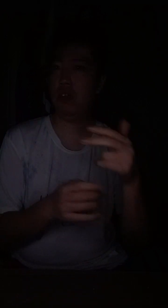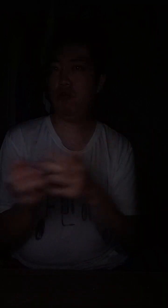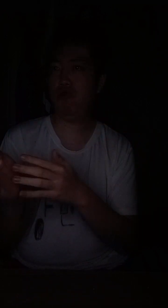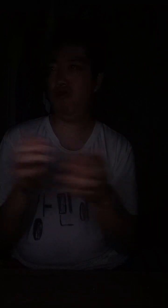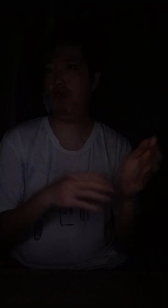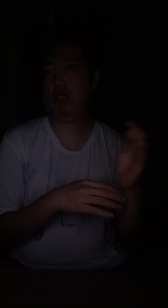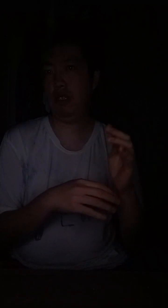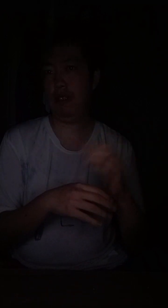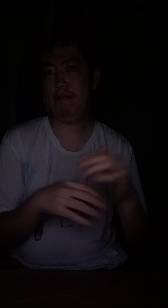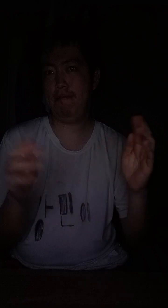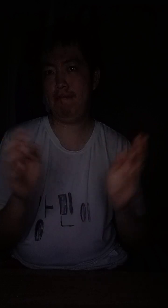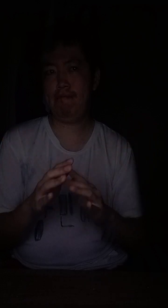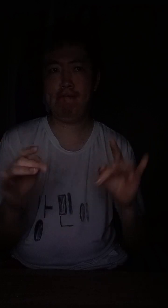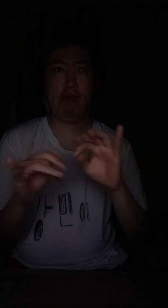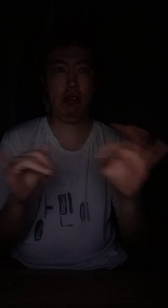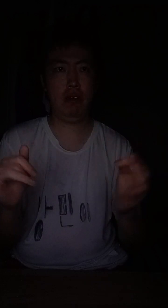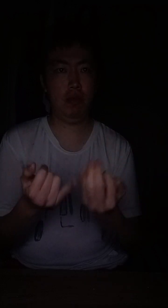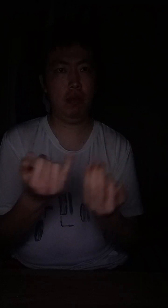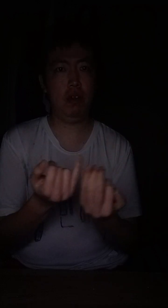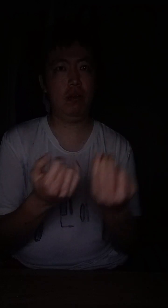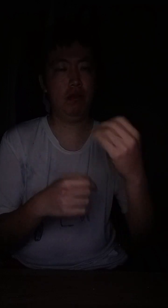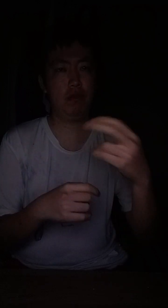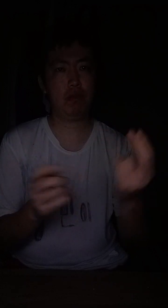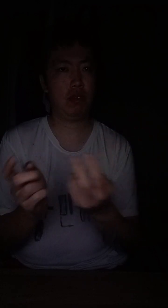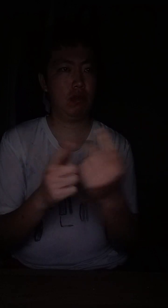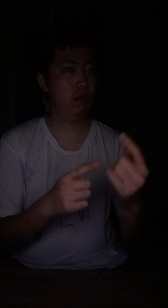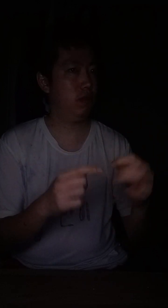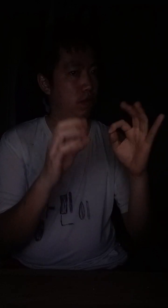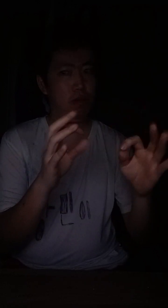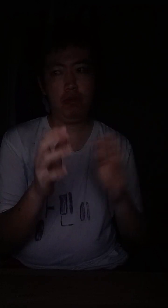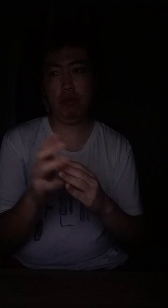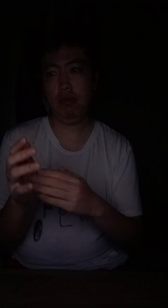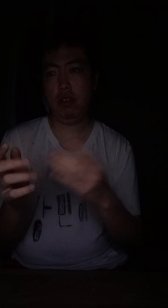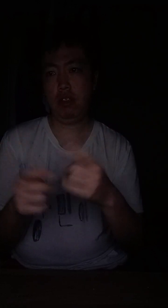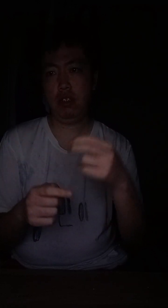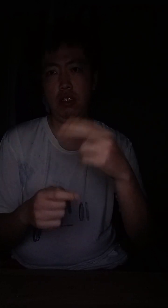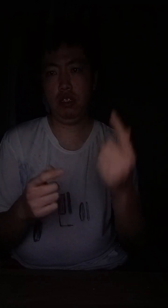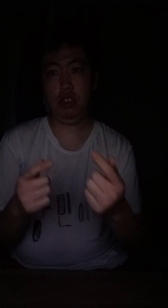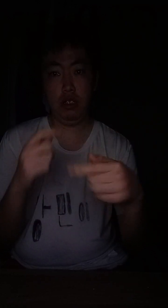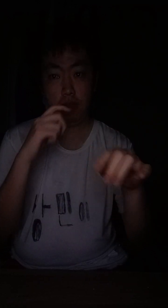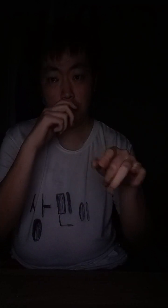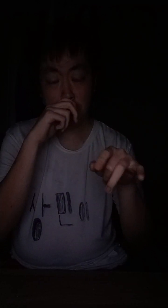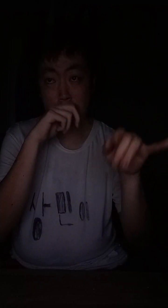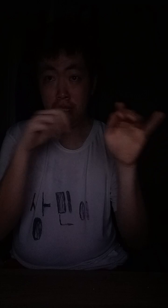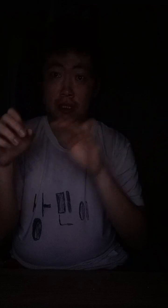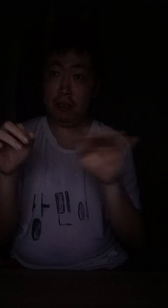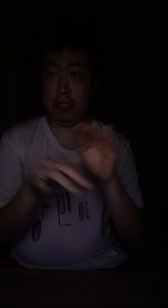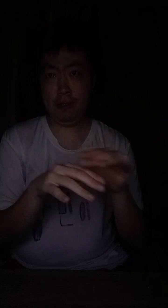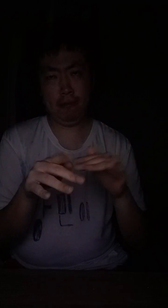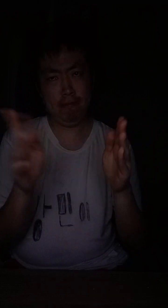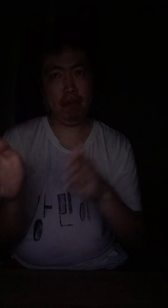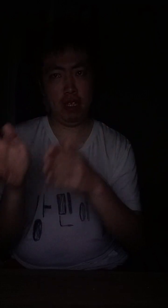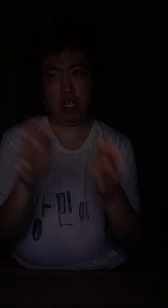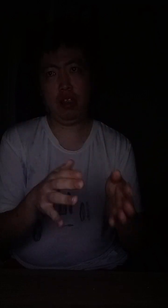의결에 대해 방통위법에는 의결 종족수에 대한 규정만 있는데 이 의결 종족수를 따지기 위한